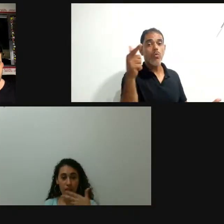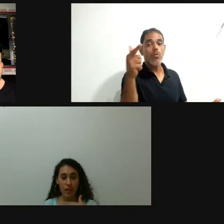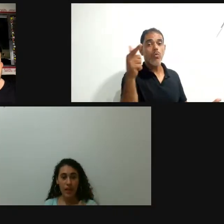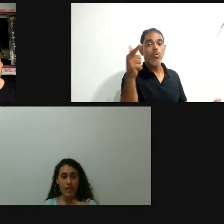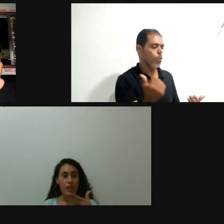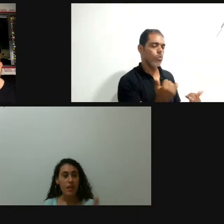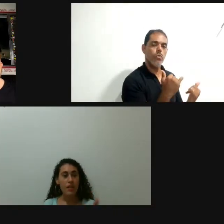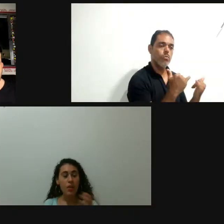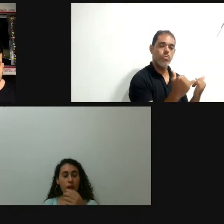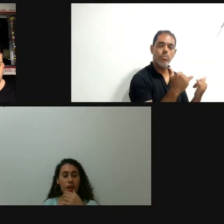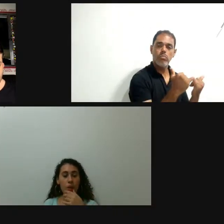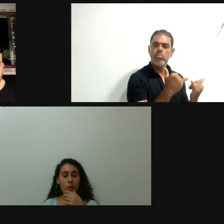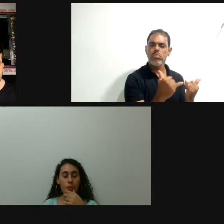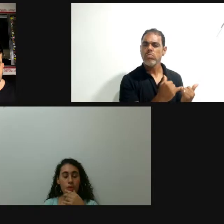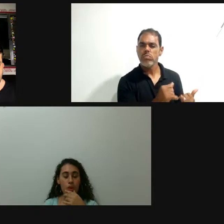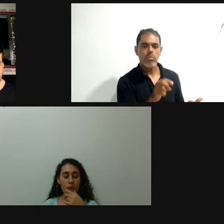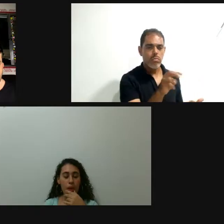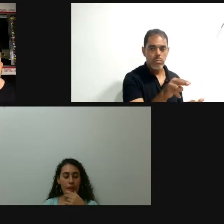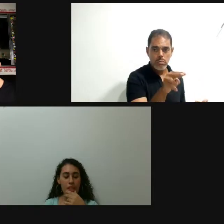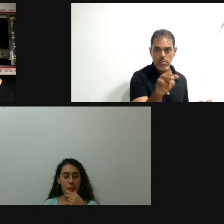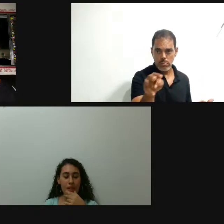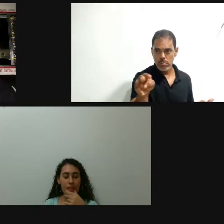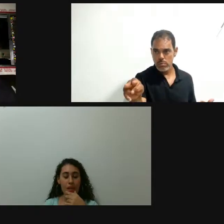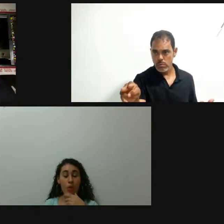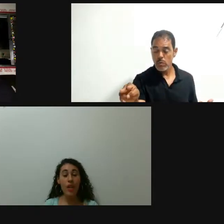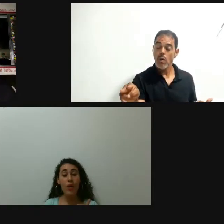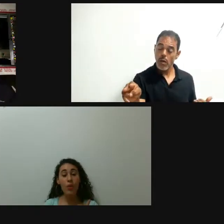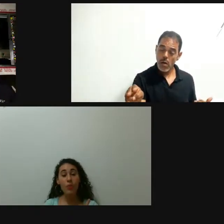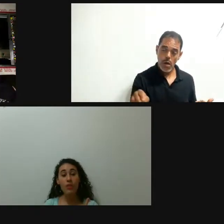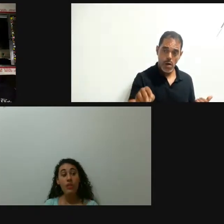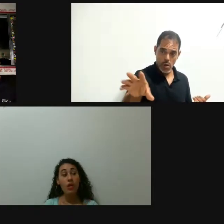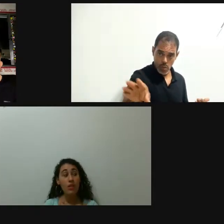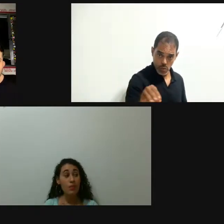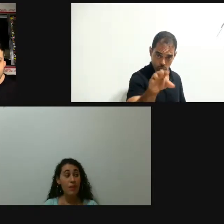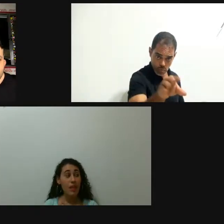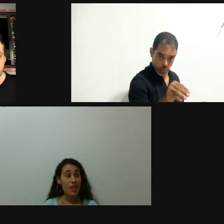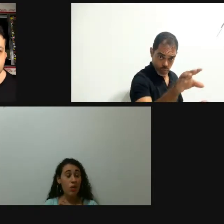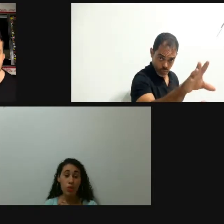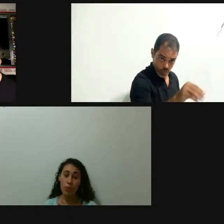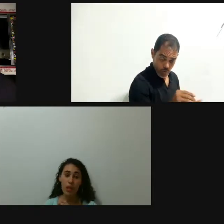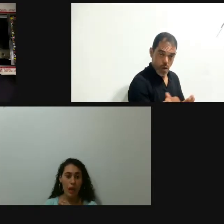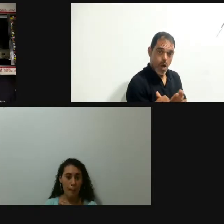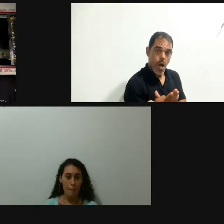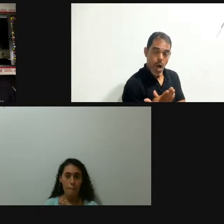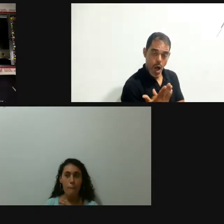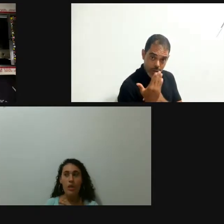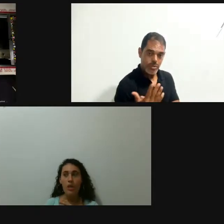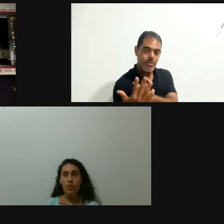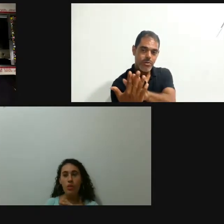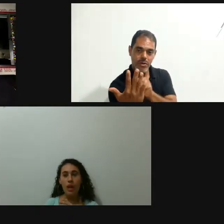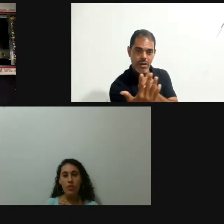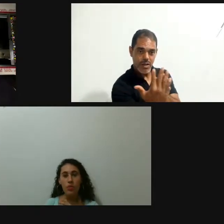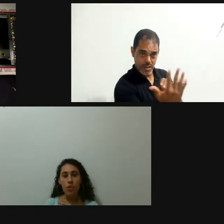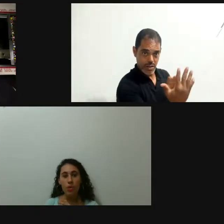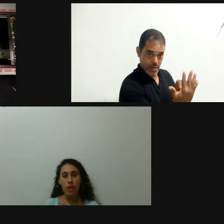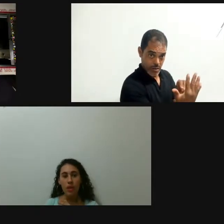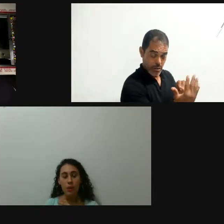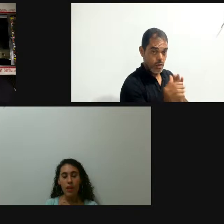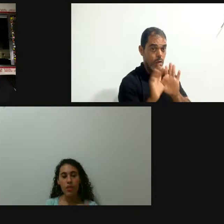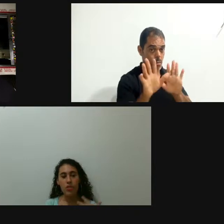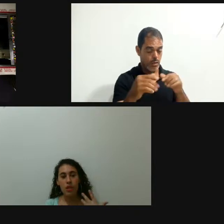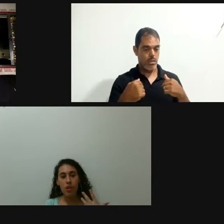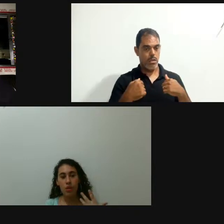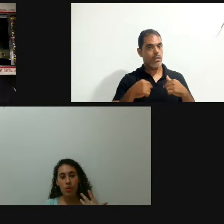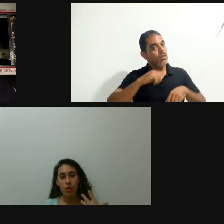outros mangakas. Então, sobre a inspiração, eu não me inspirei em outro mangá. No caso, foi